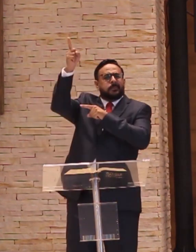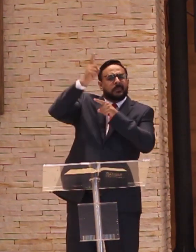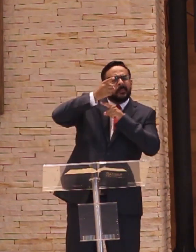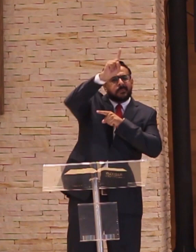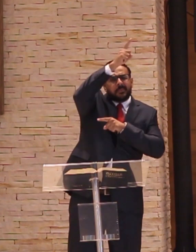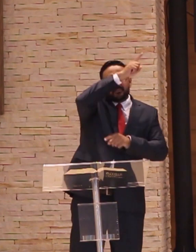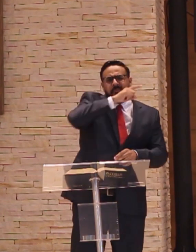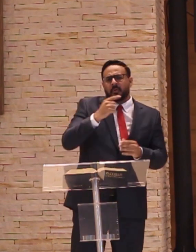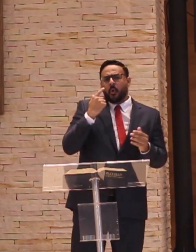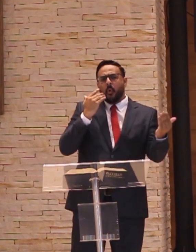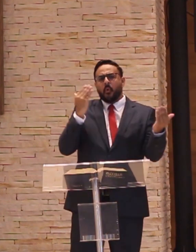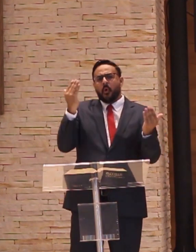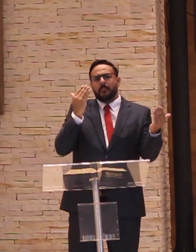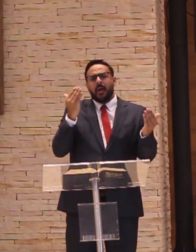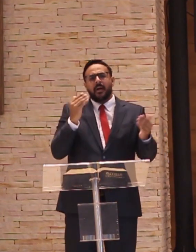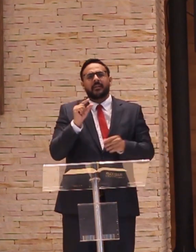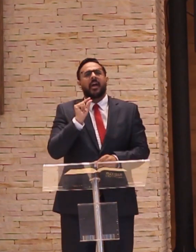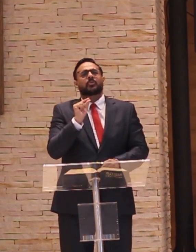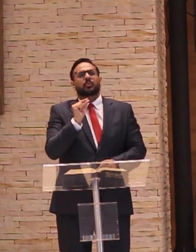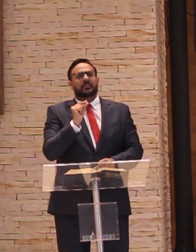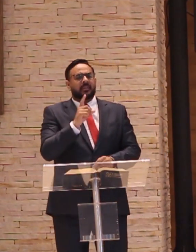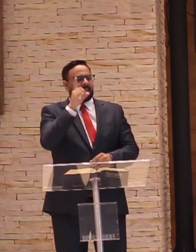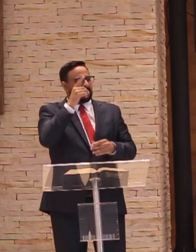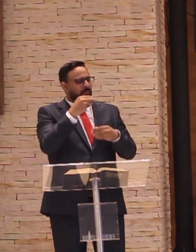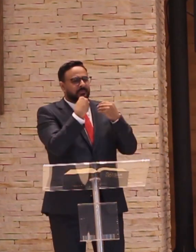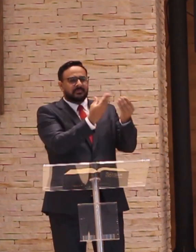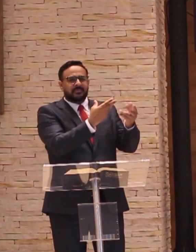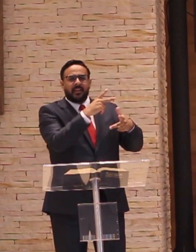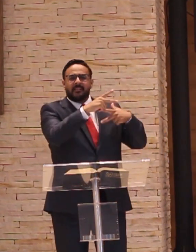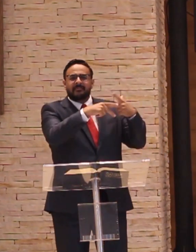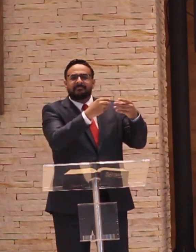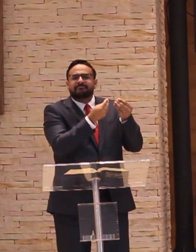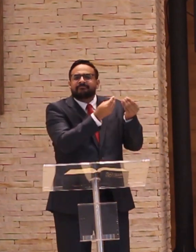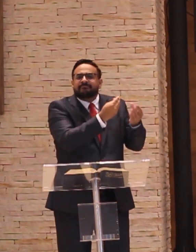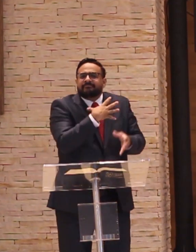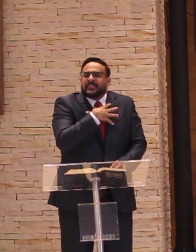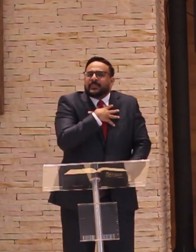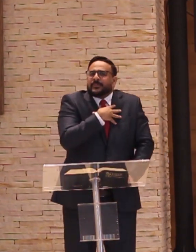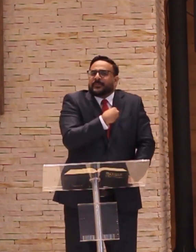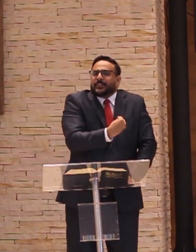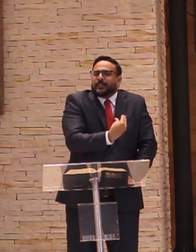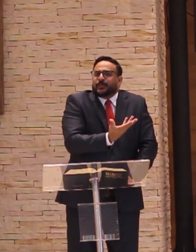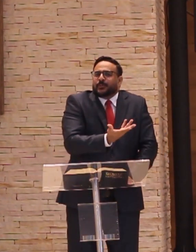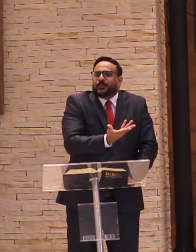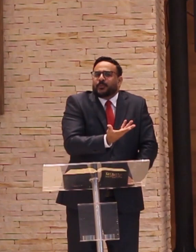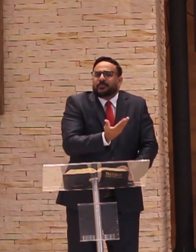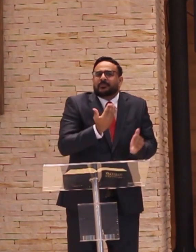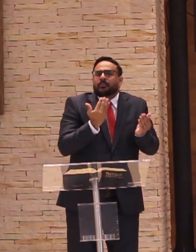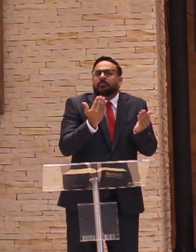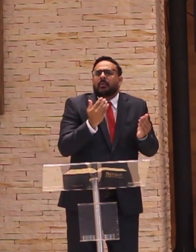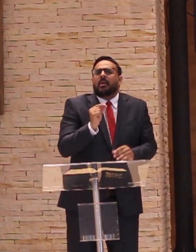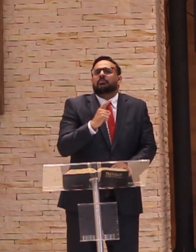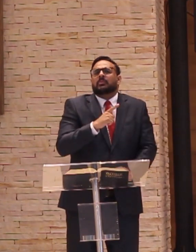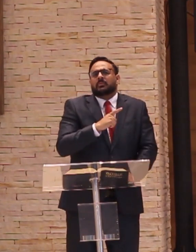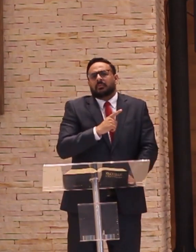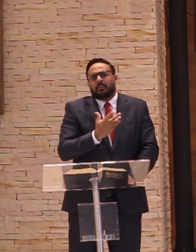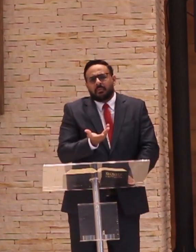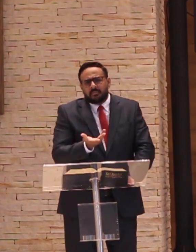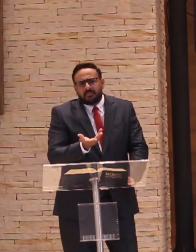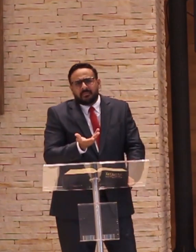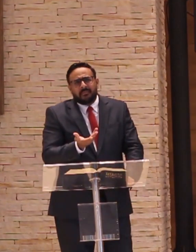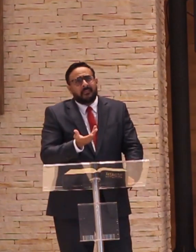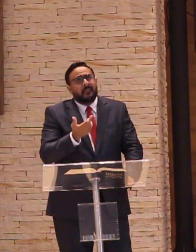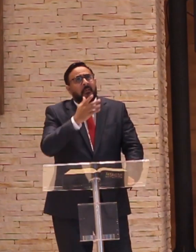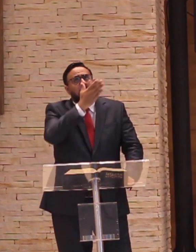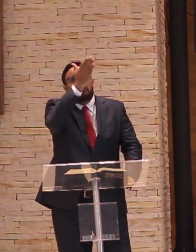animais, a fauna, a flora, os cometas, os planetas. e Deus oferecendo a eles um filho